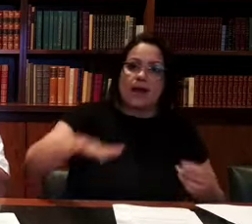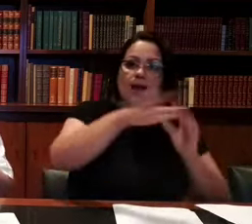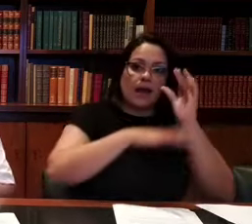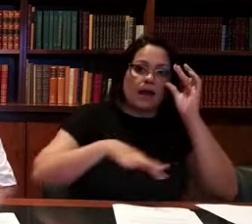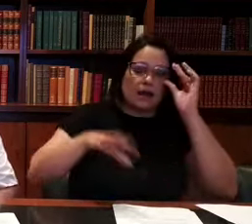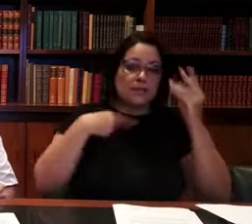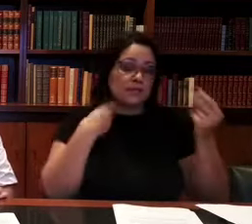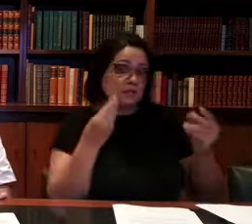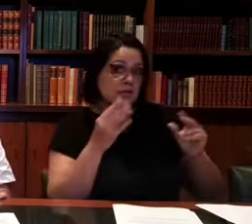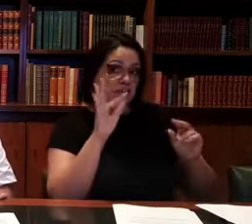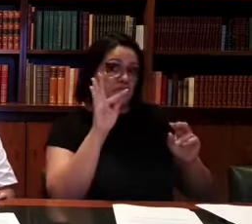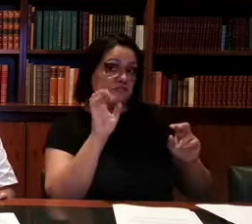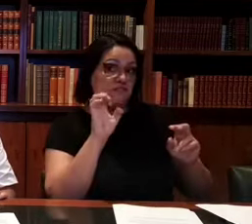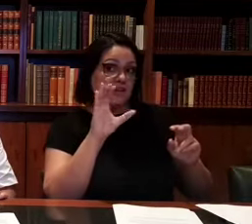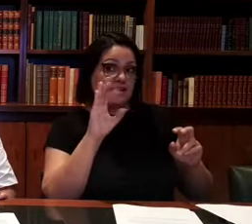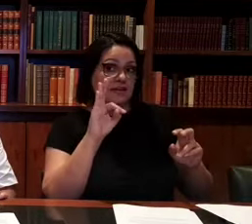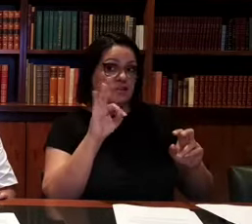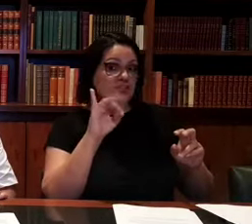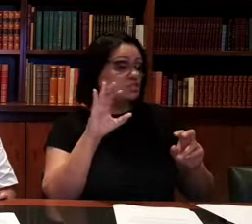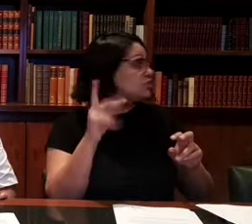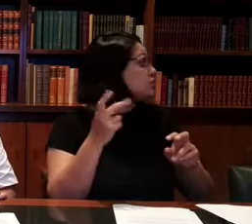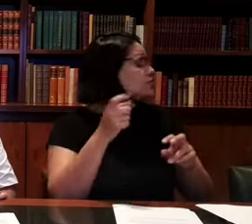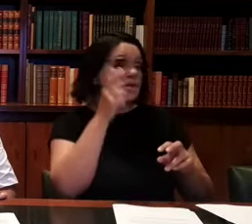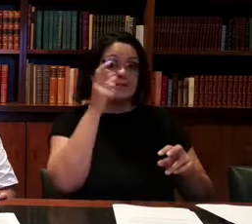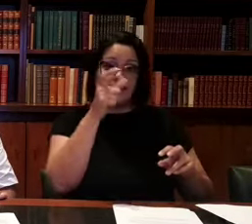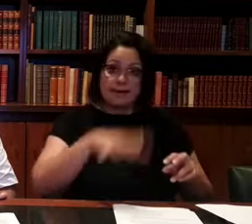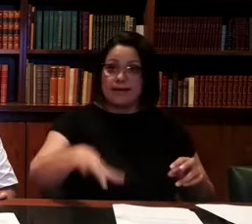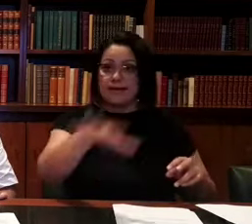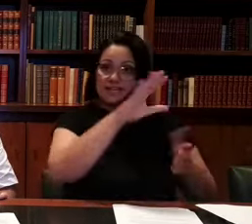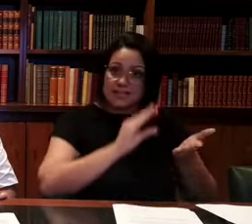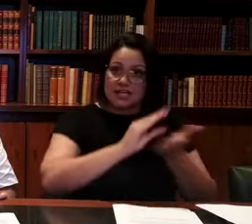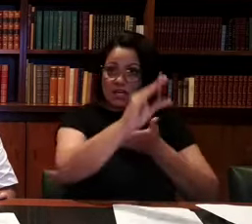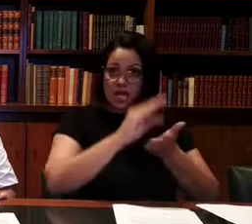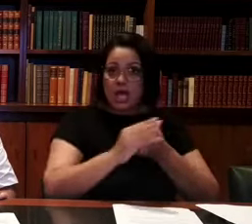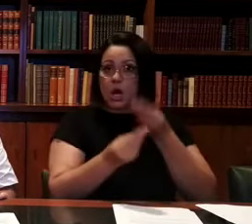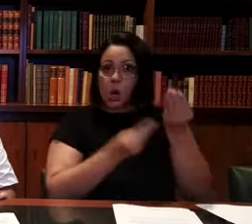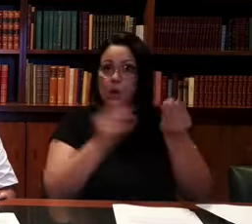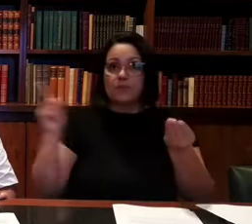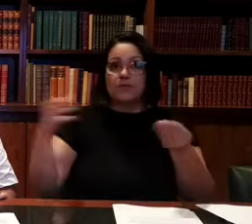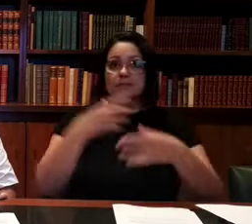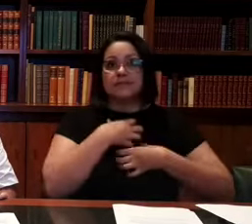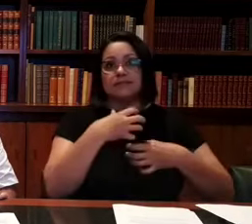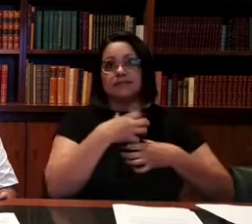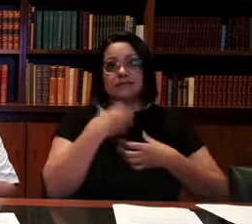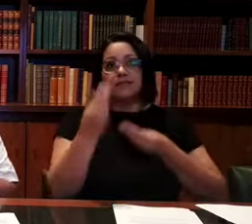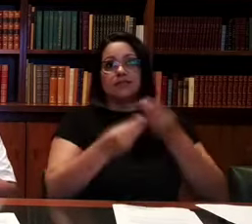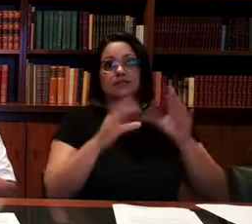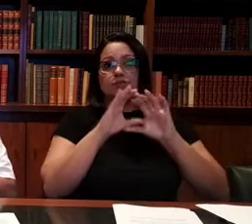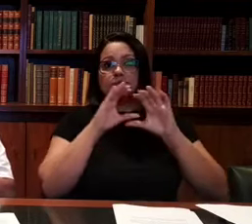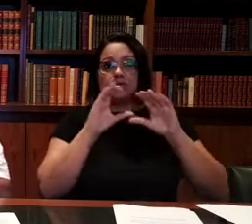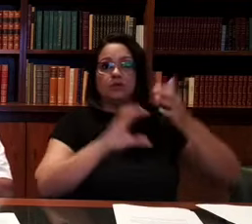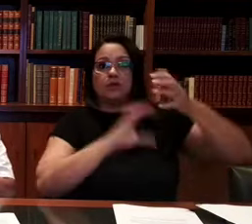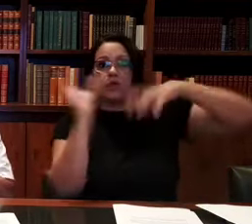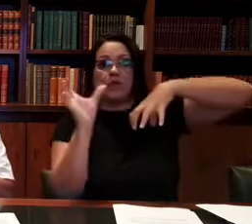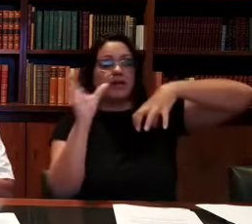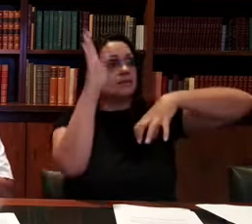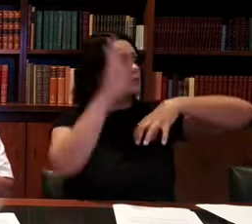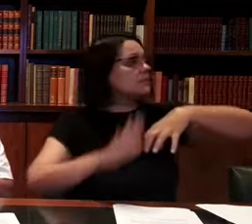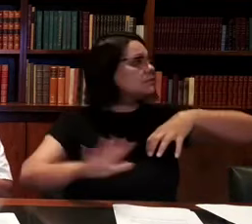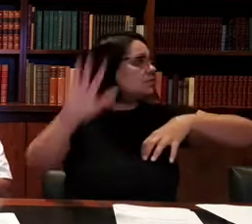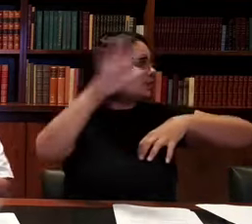como fettige como um interesse muito grande de investimento ao como é que o senhor está lidando com Congresso Nacional esses